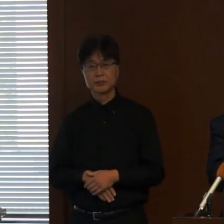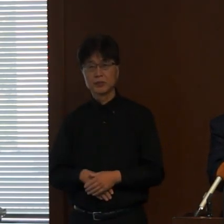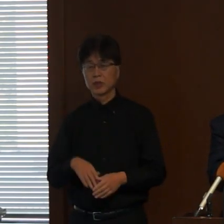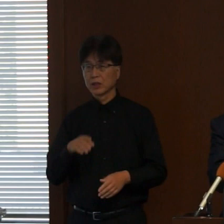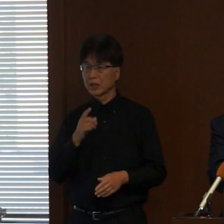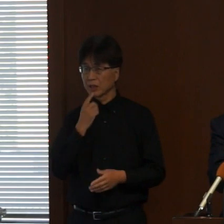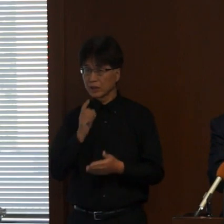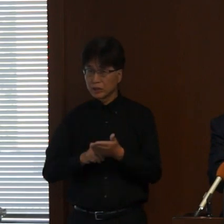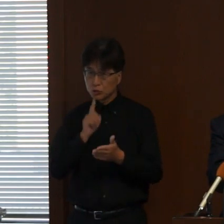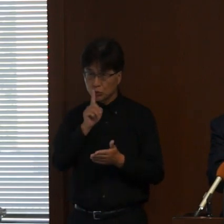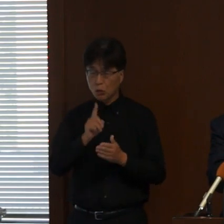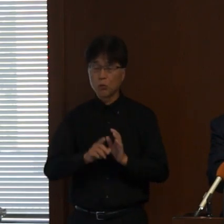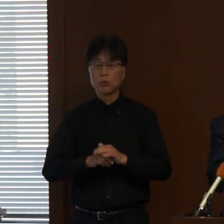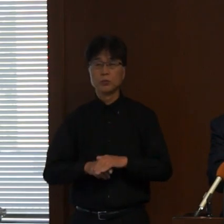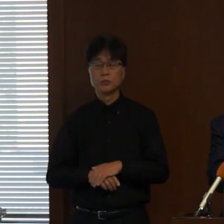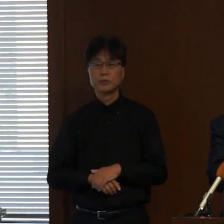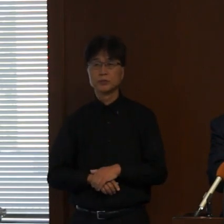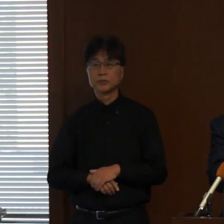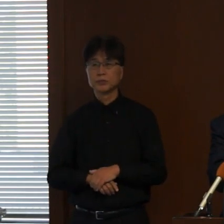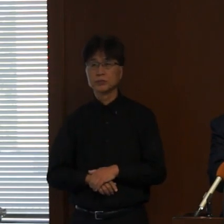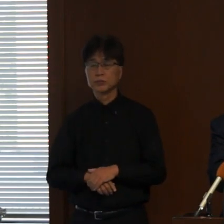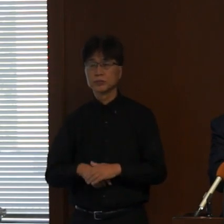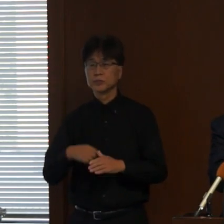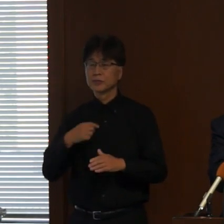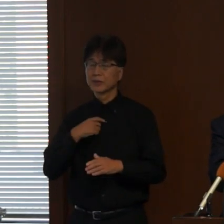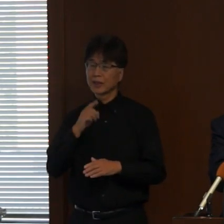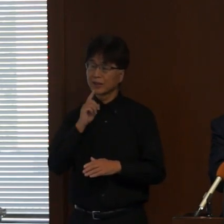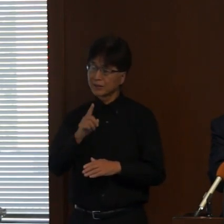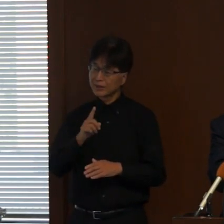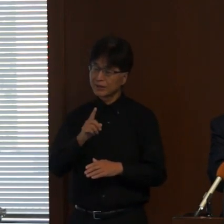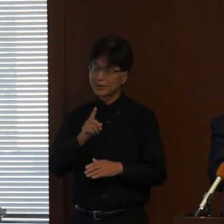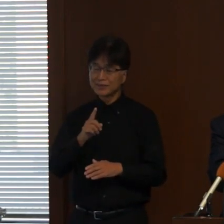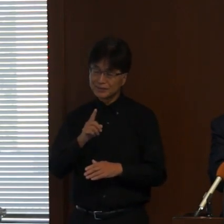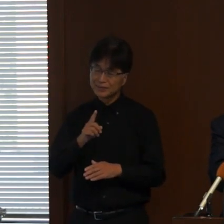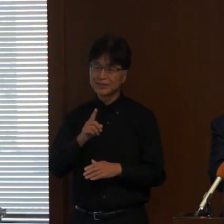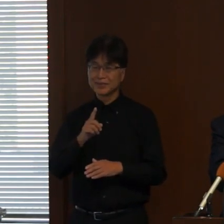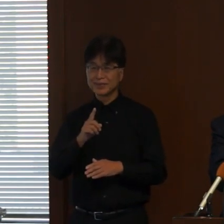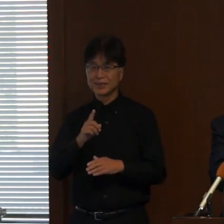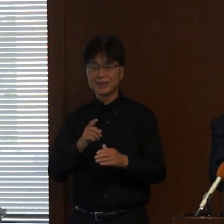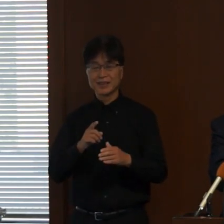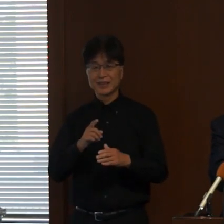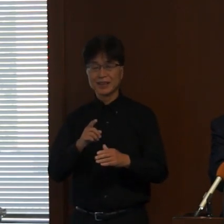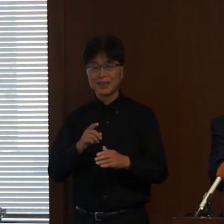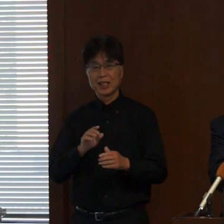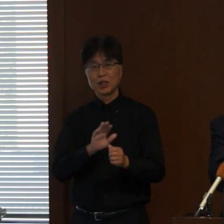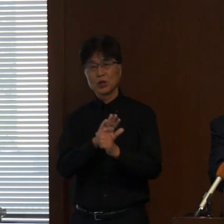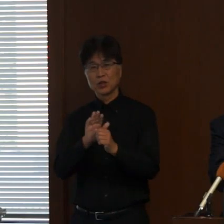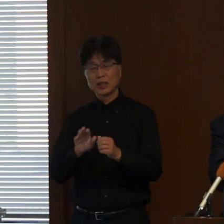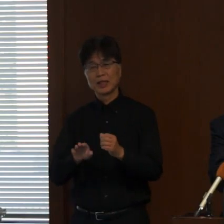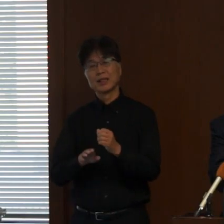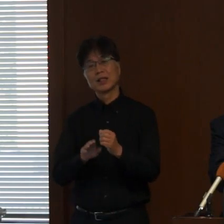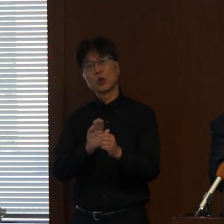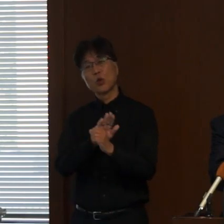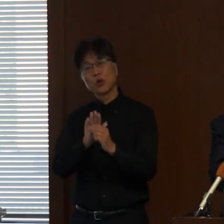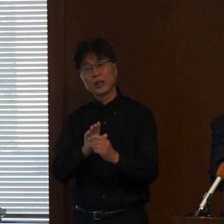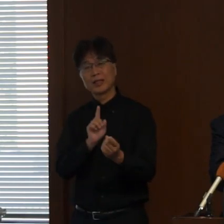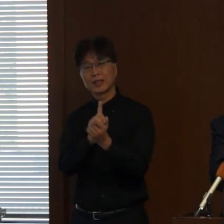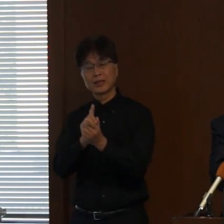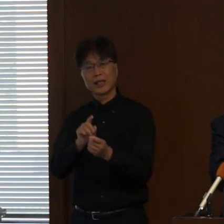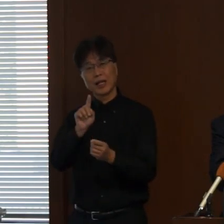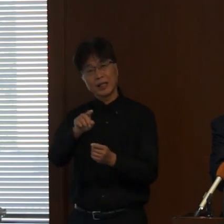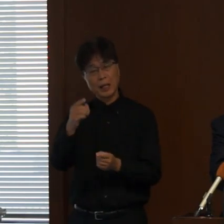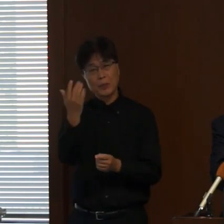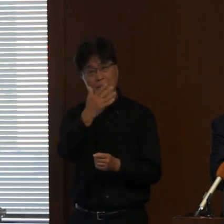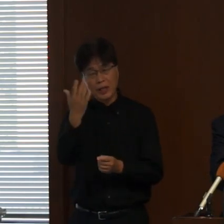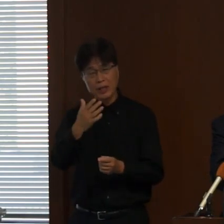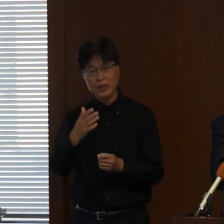一言で言うとですね、私が言うのもなんだけれども、このコロナ対策って相手が見えないところもあって、そして現